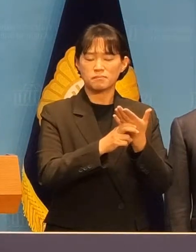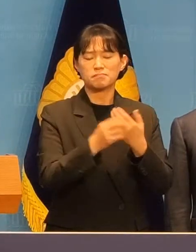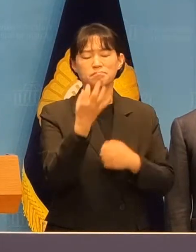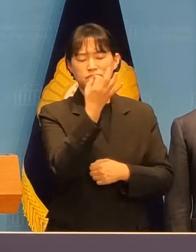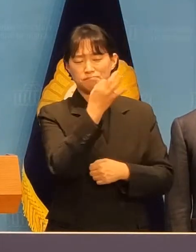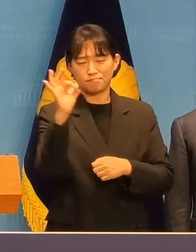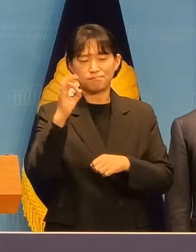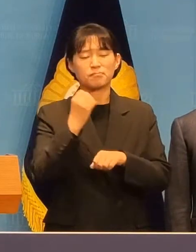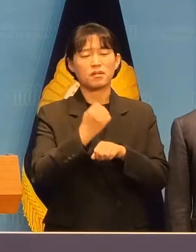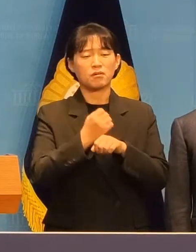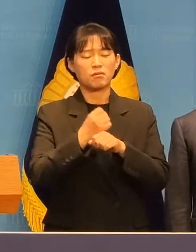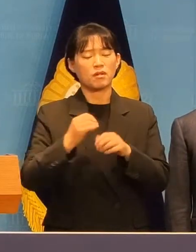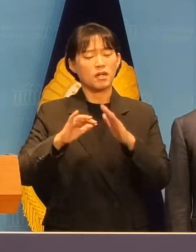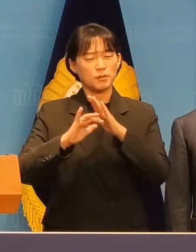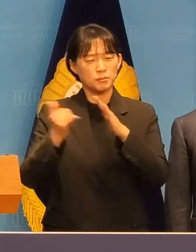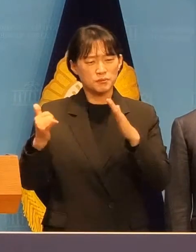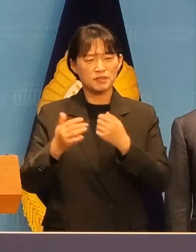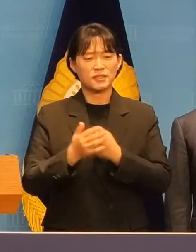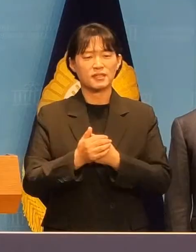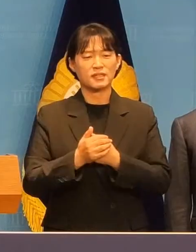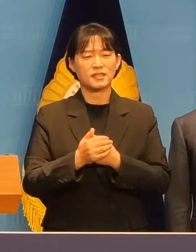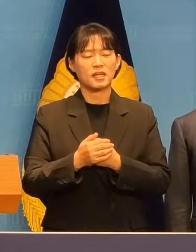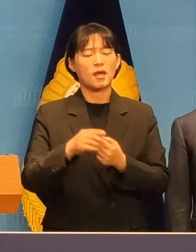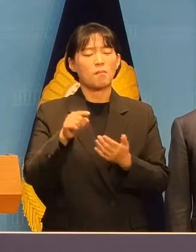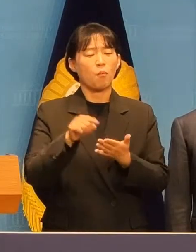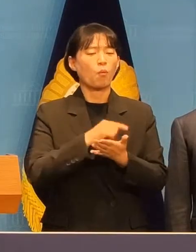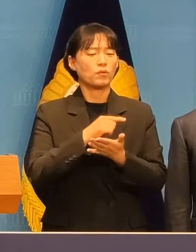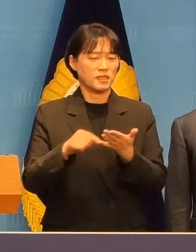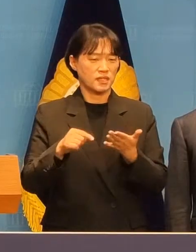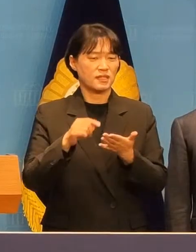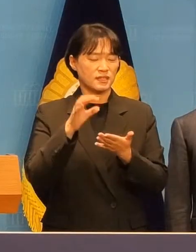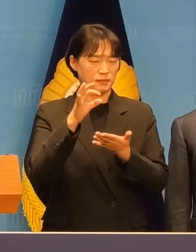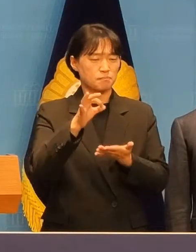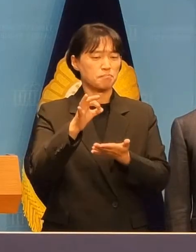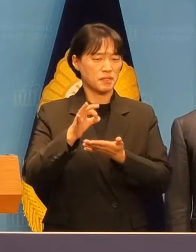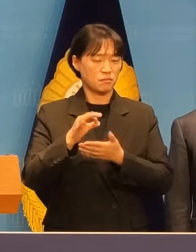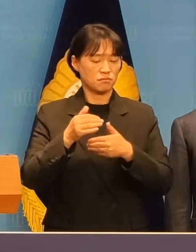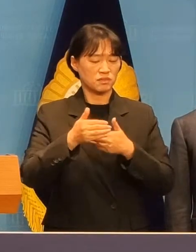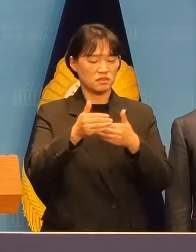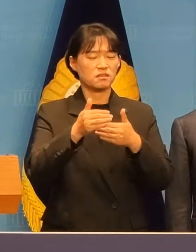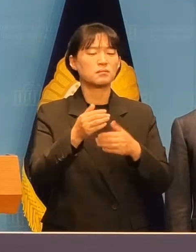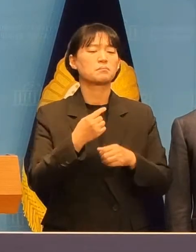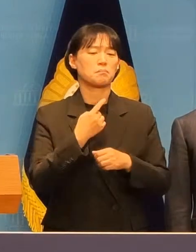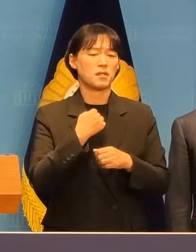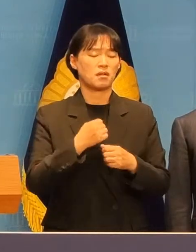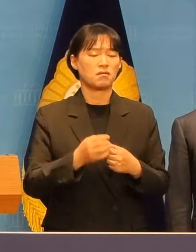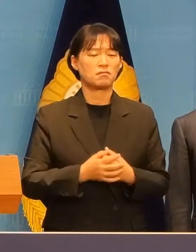인정되어 유족들이 재심 배보상 소송을 진행해 오고 있었습니다.